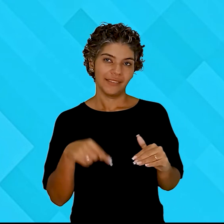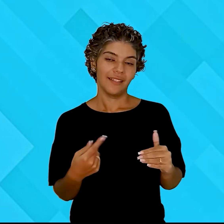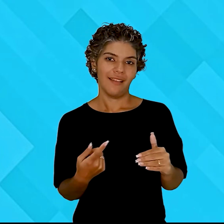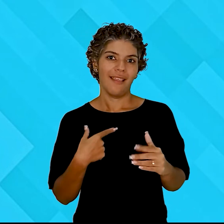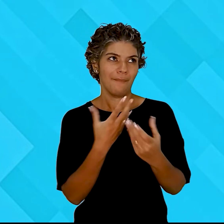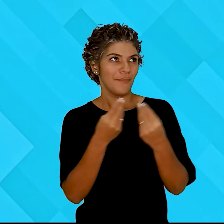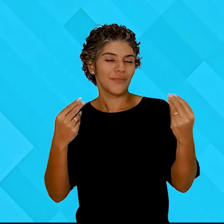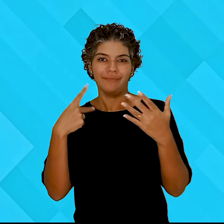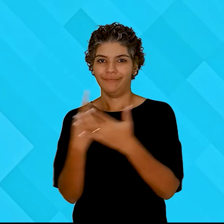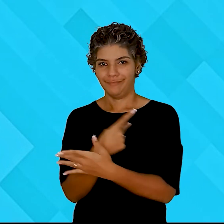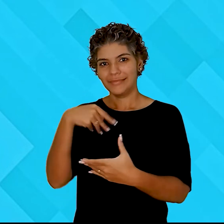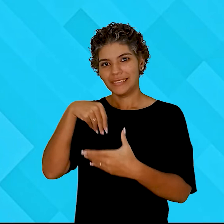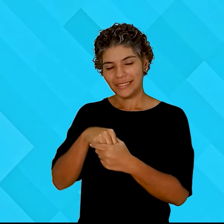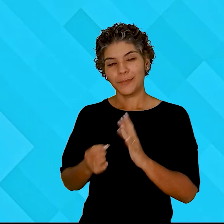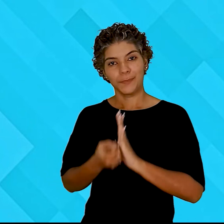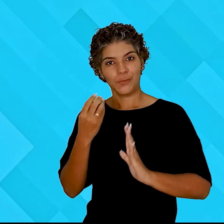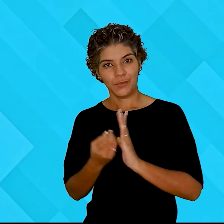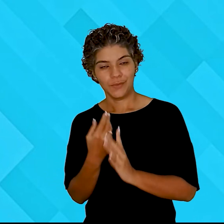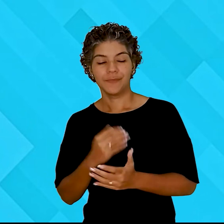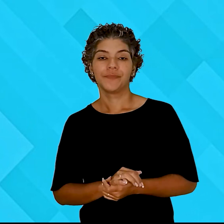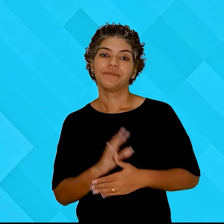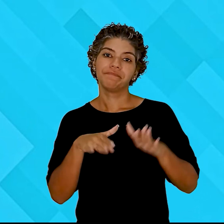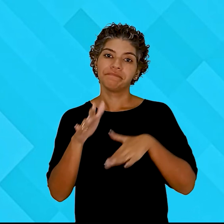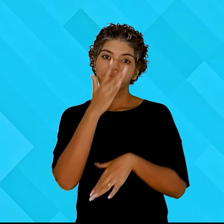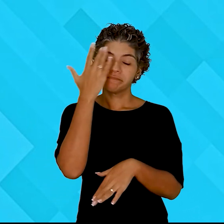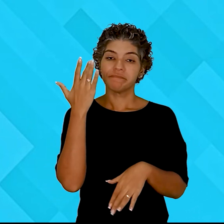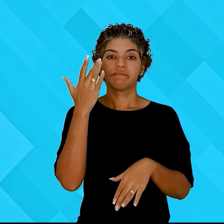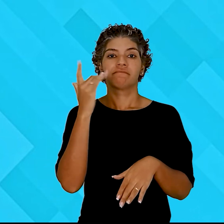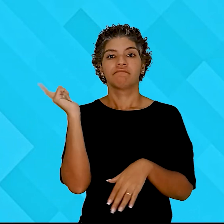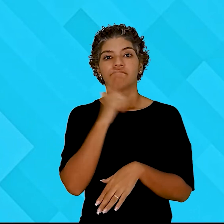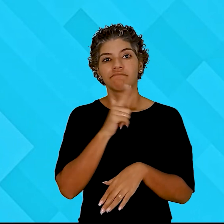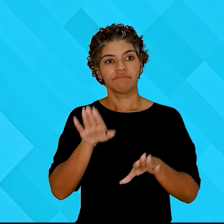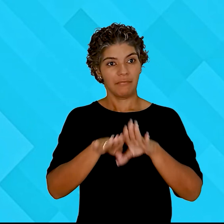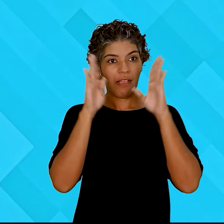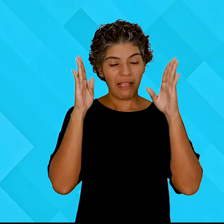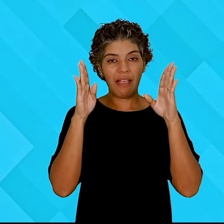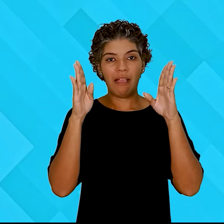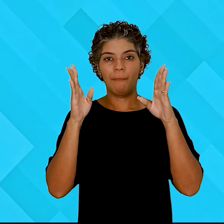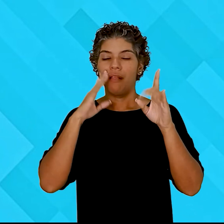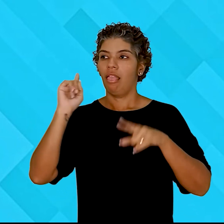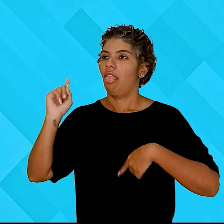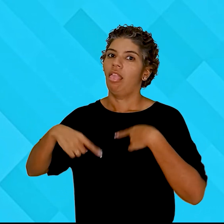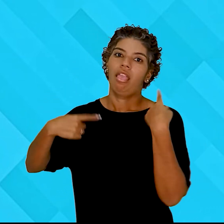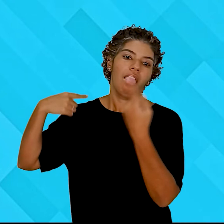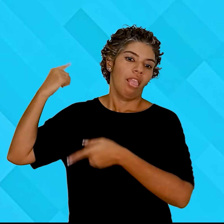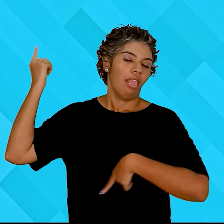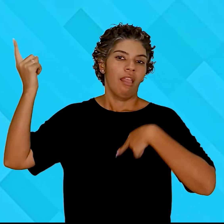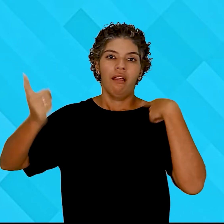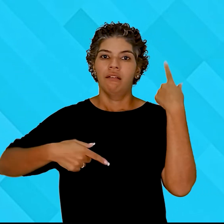vê hoje. Muitas pessoas acabam até se enrolando e virando uma bola de neve. Então, é sempre importante tomar cuidado com o pagamento mensal, porque